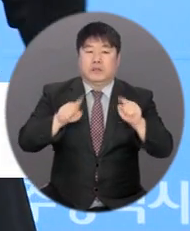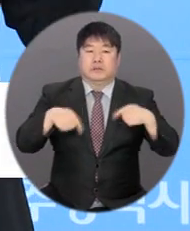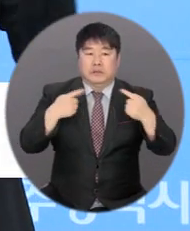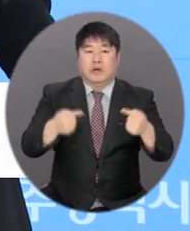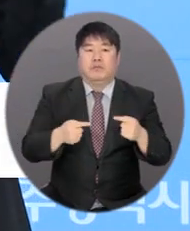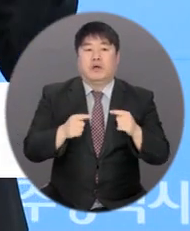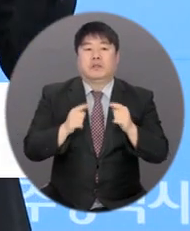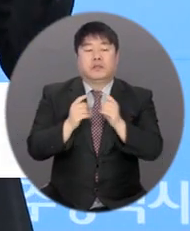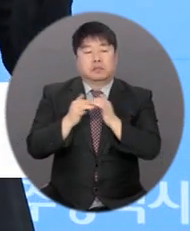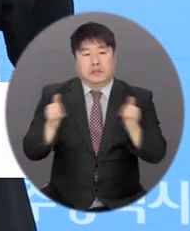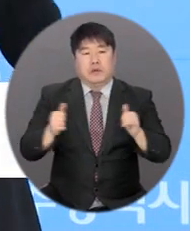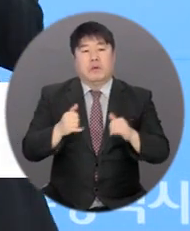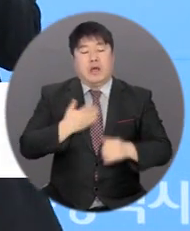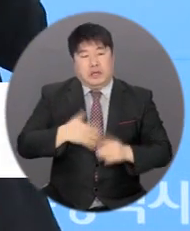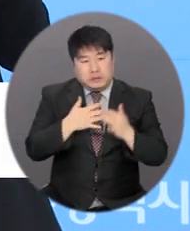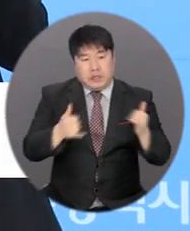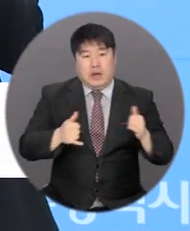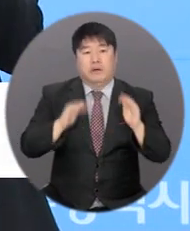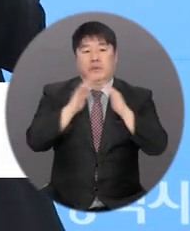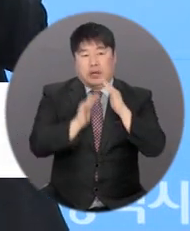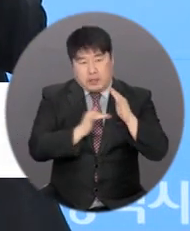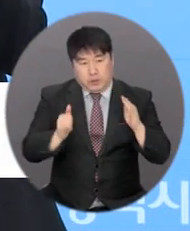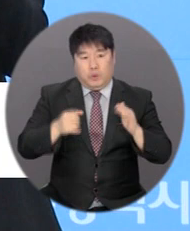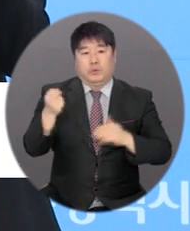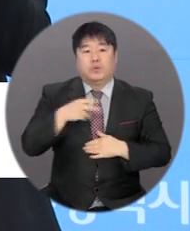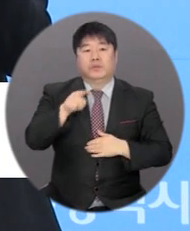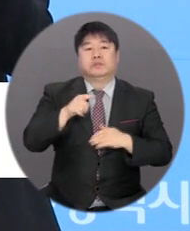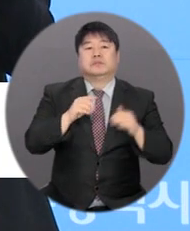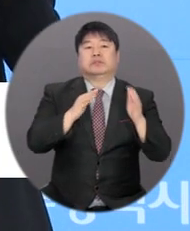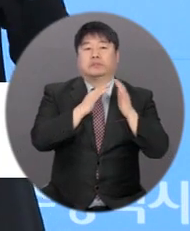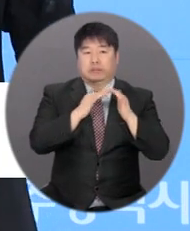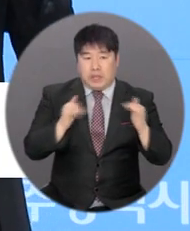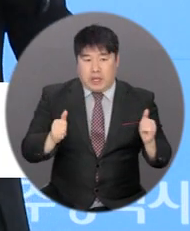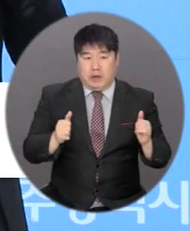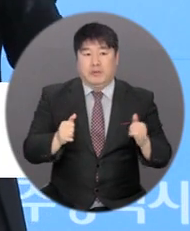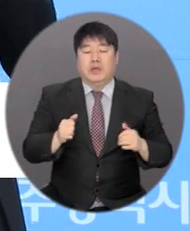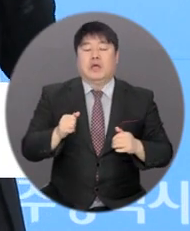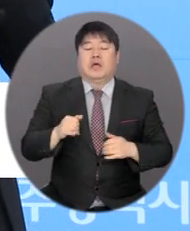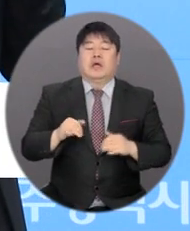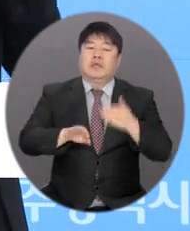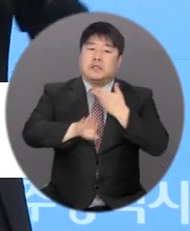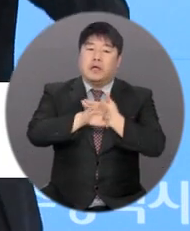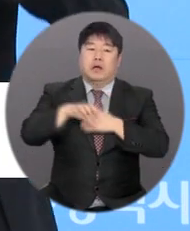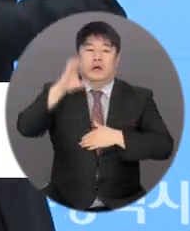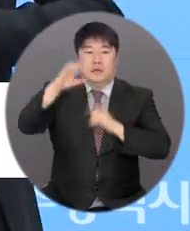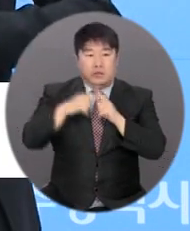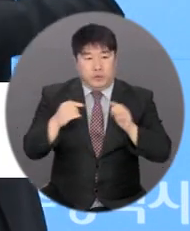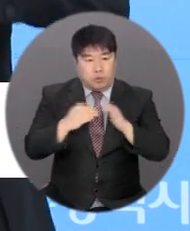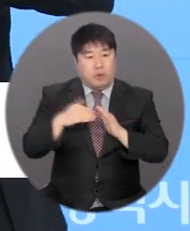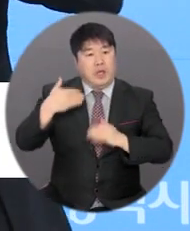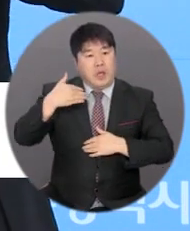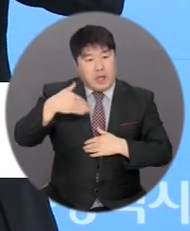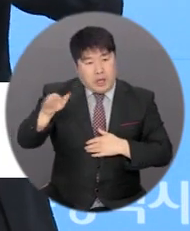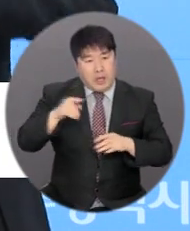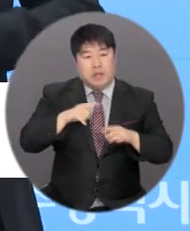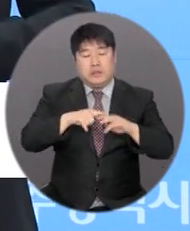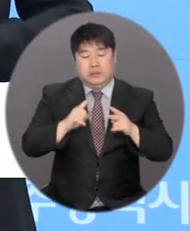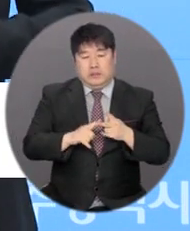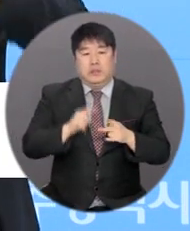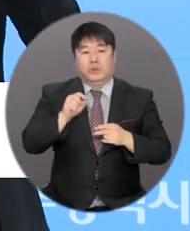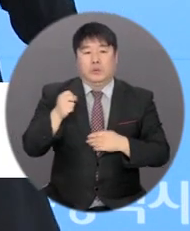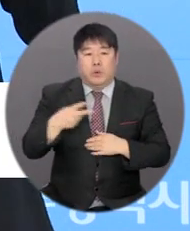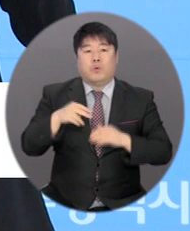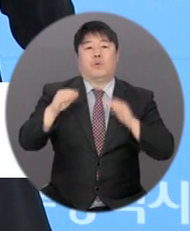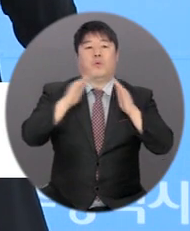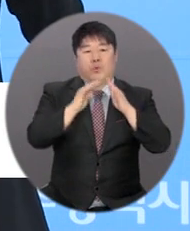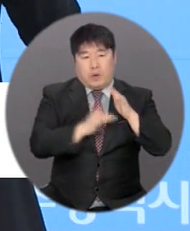당사자와 그 지인, 가족, 또 그 당사자가 다른 성당회를 간다든지 또 그 당사자의